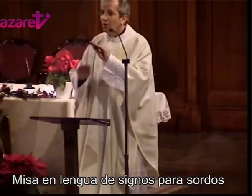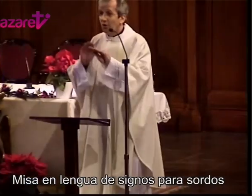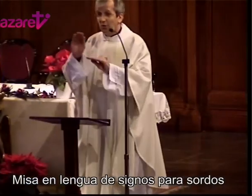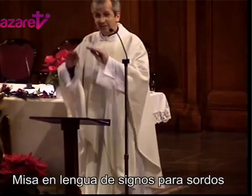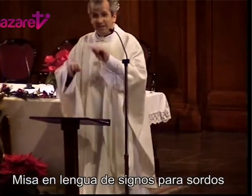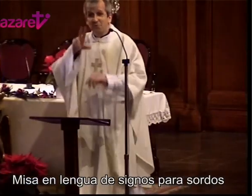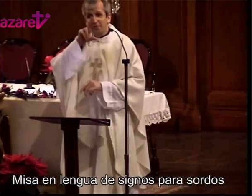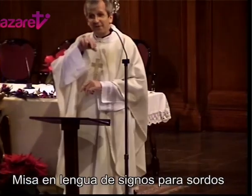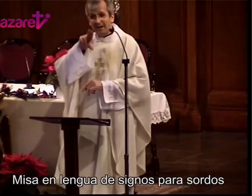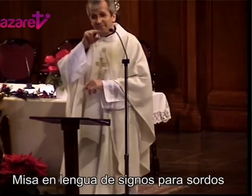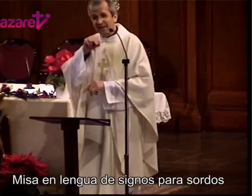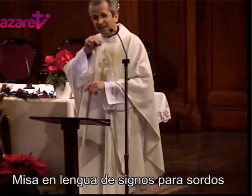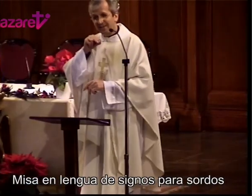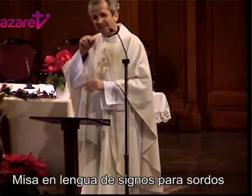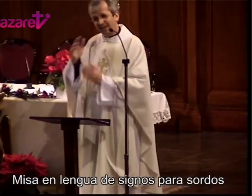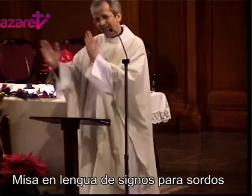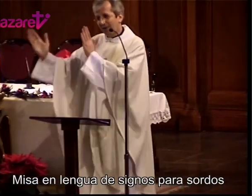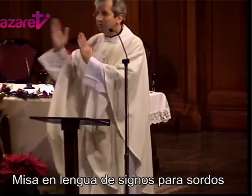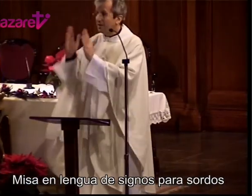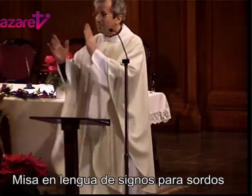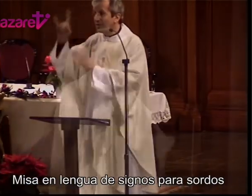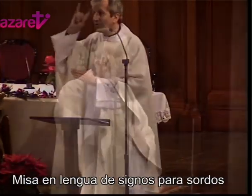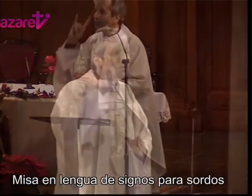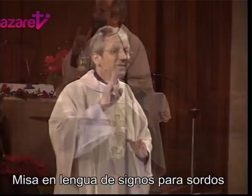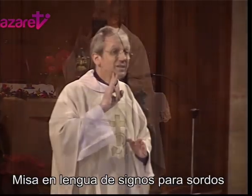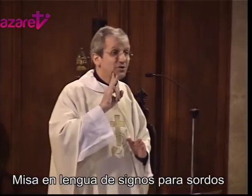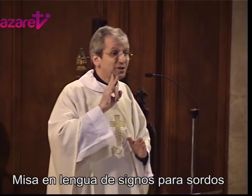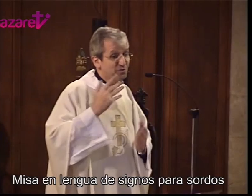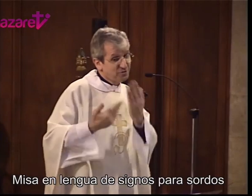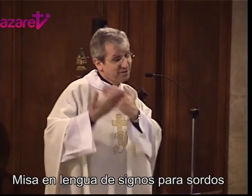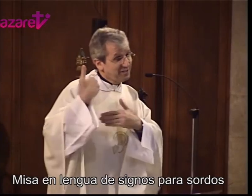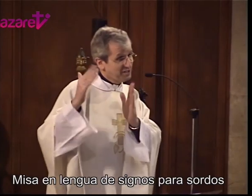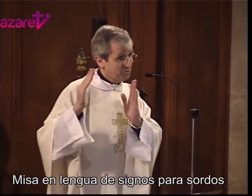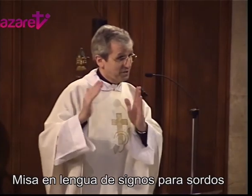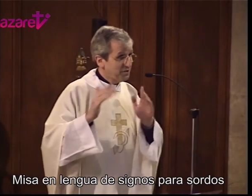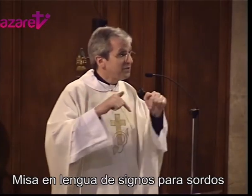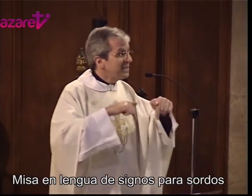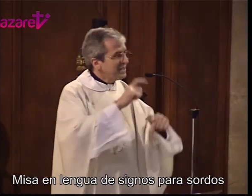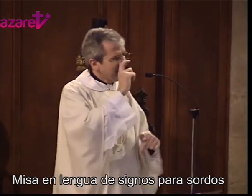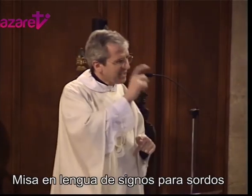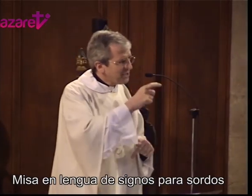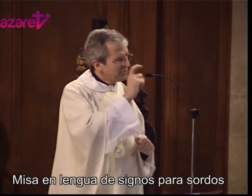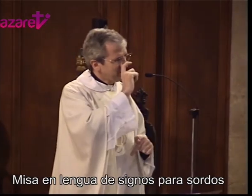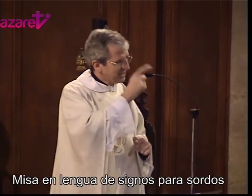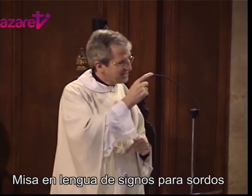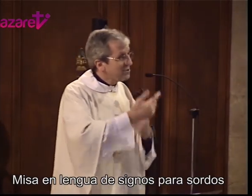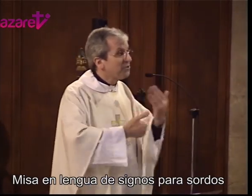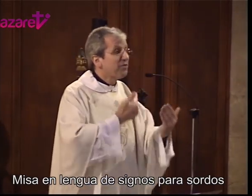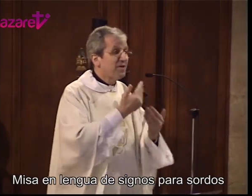Con este anuncio de la Navidad, ese acontecimiento histórico que sucedió y que año tras año